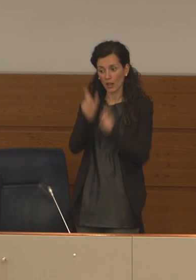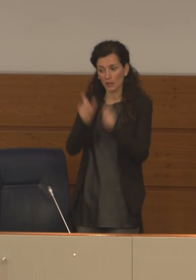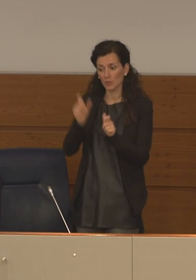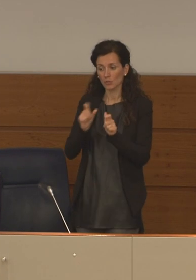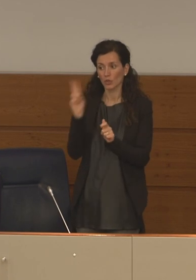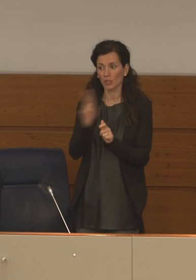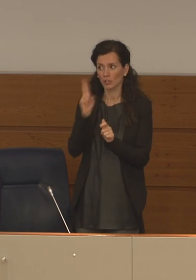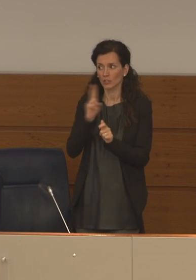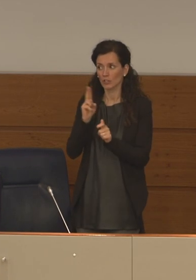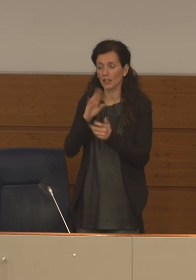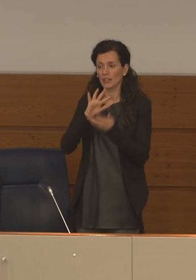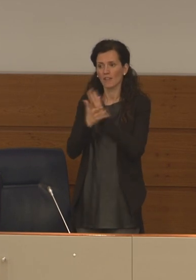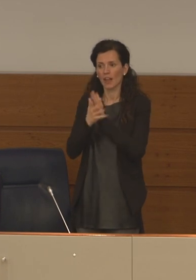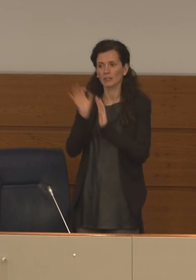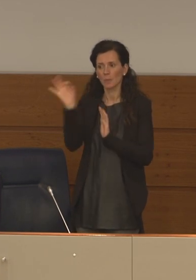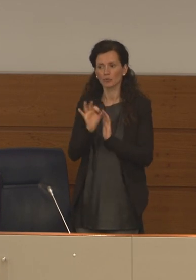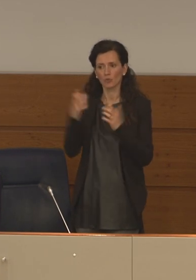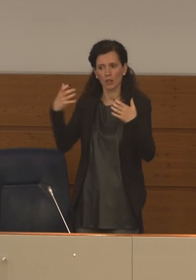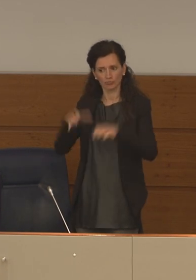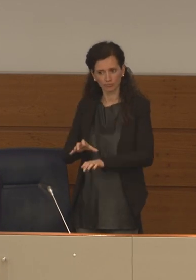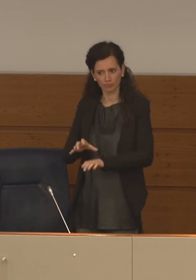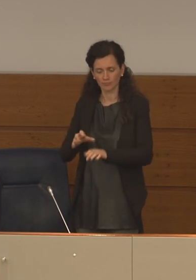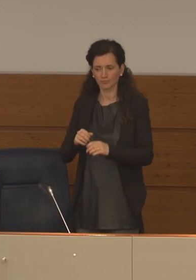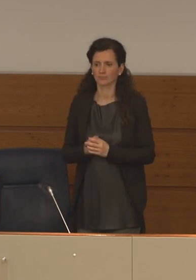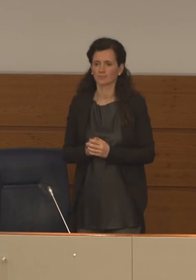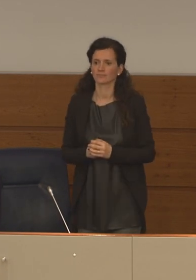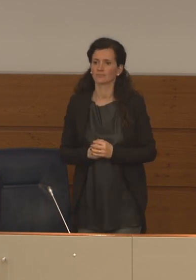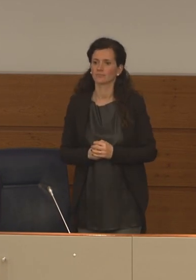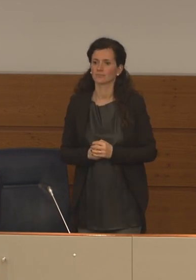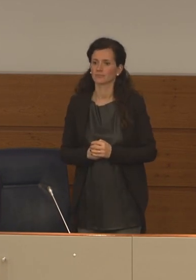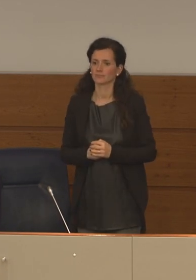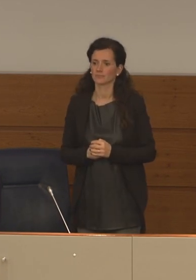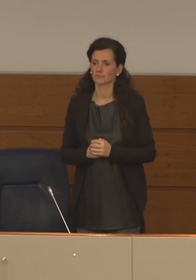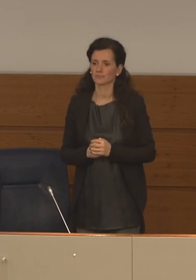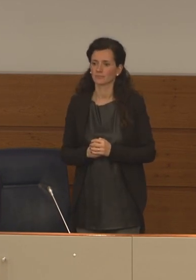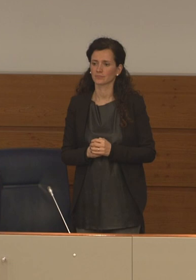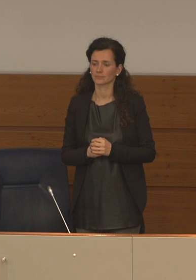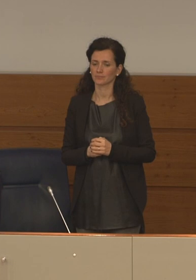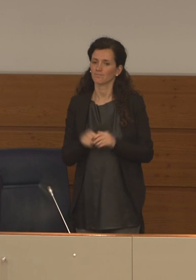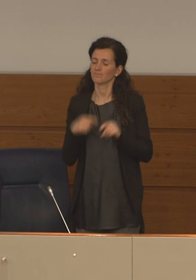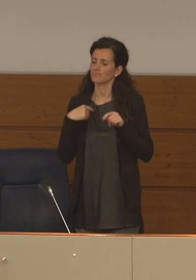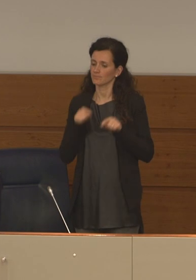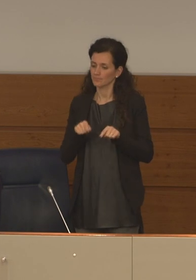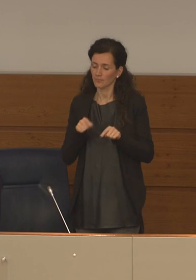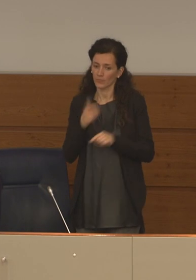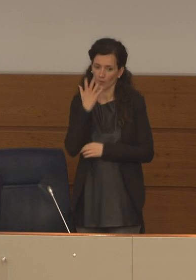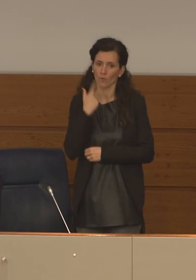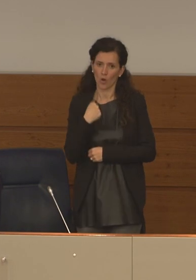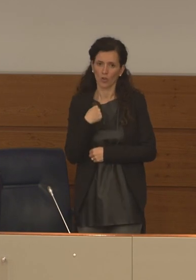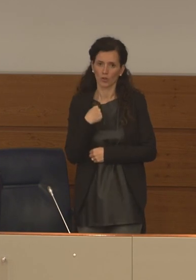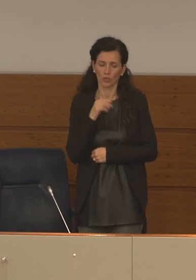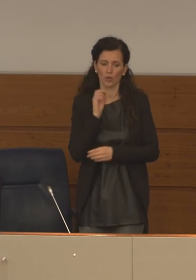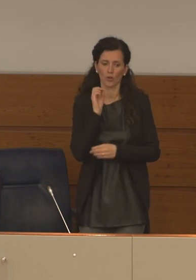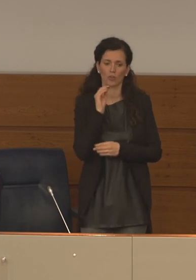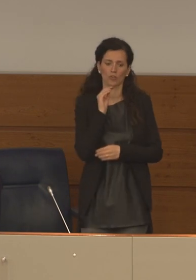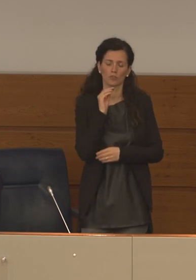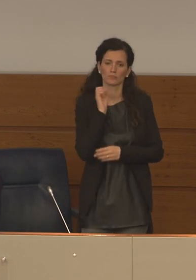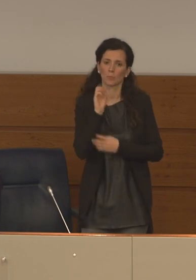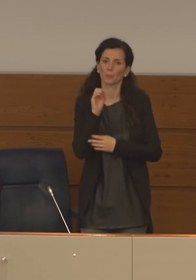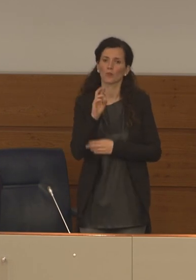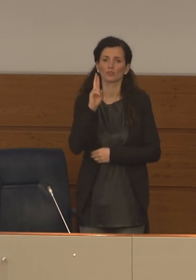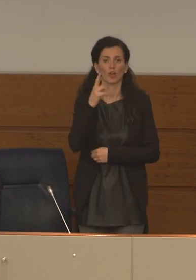scende come percentuale io qui vorrei chiedere l'aiuto del professore rezza